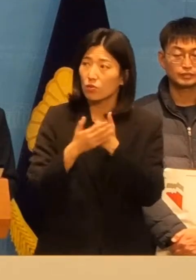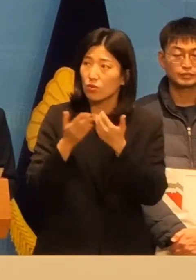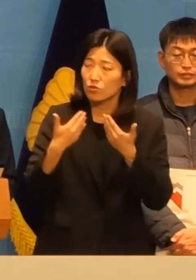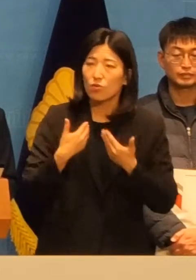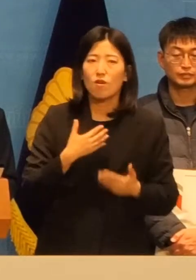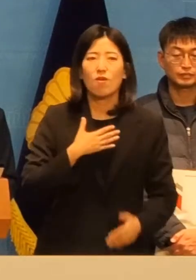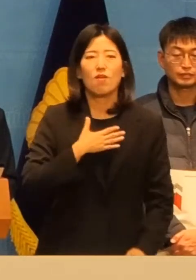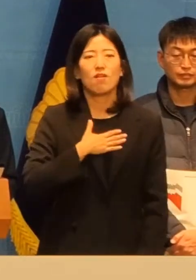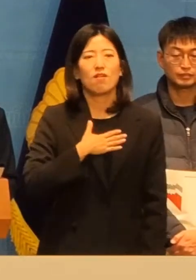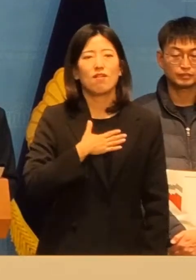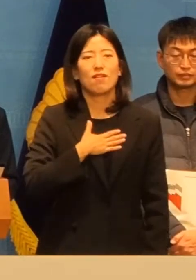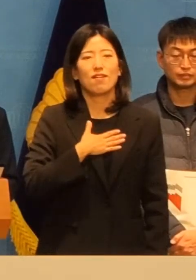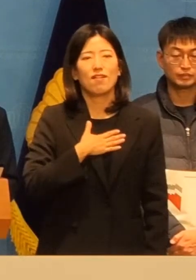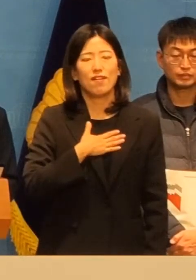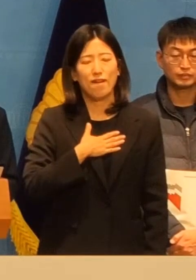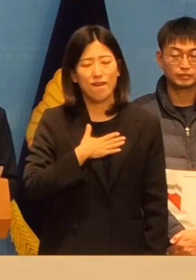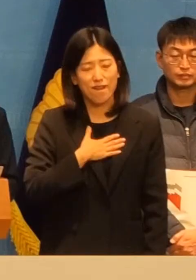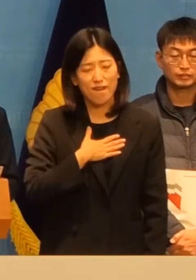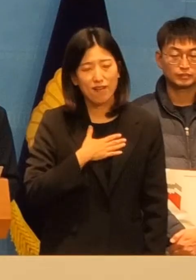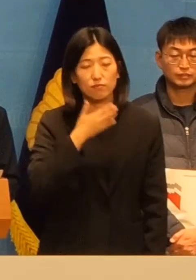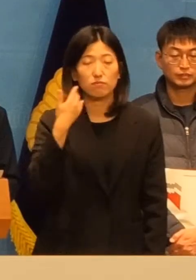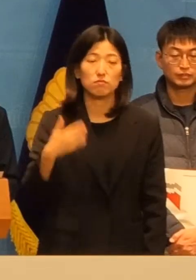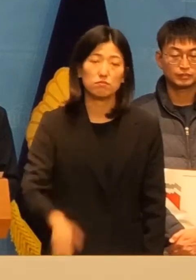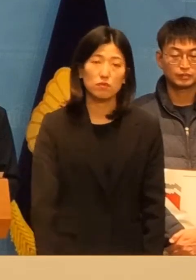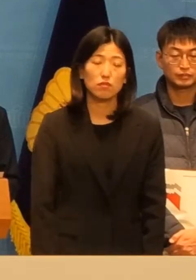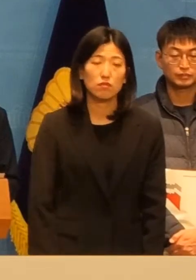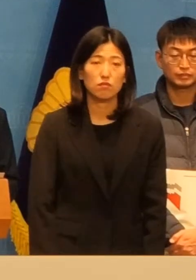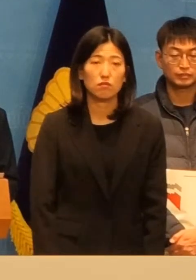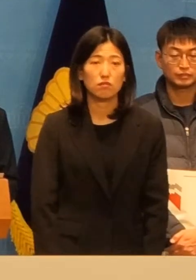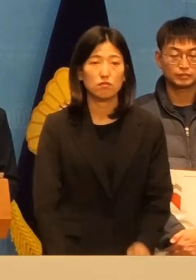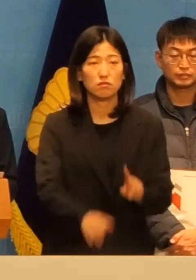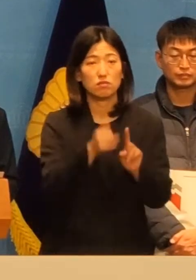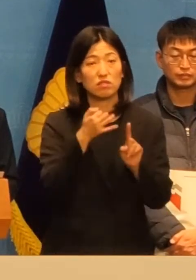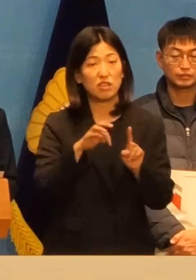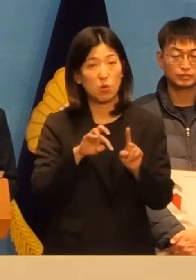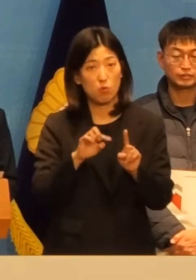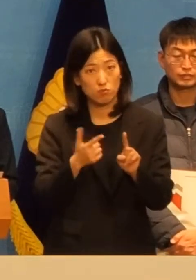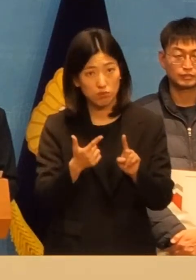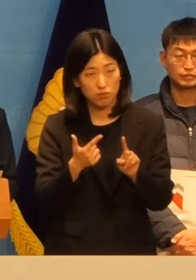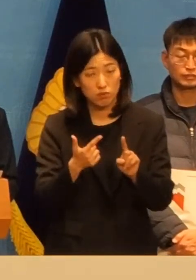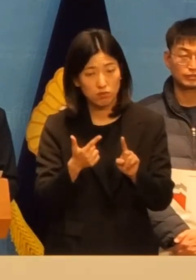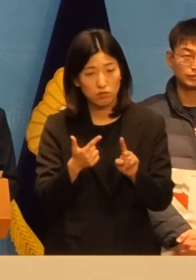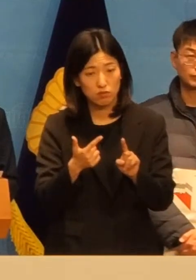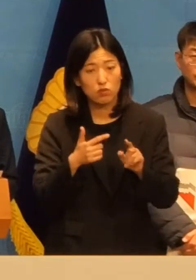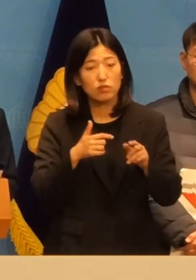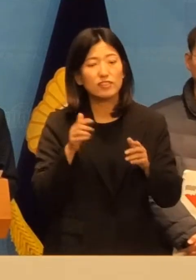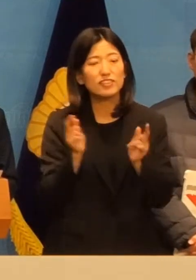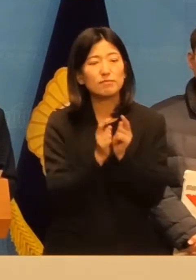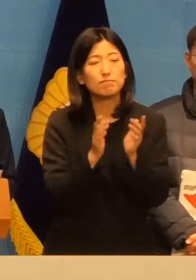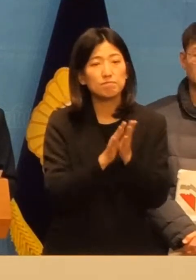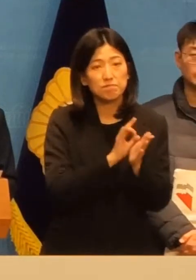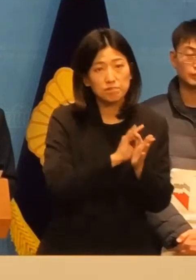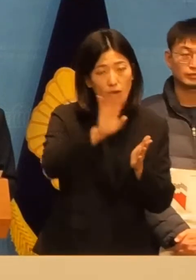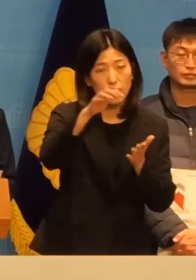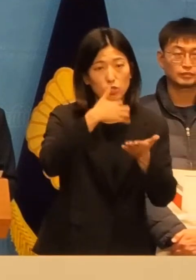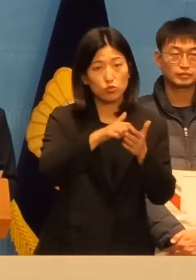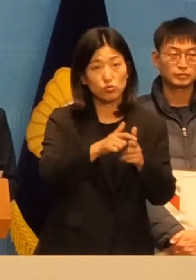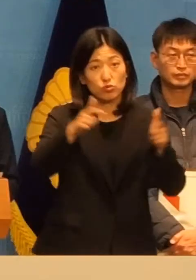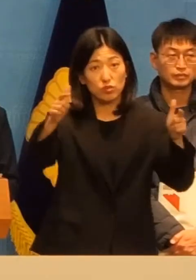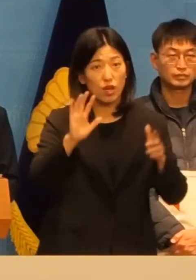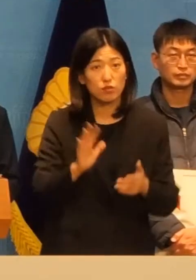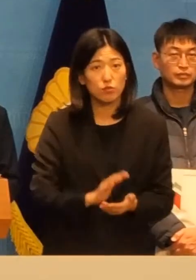생각했다. 그러나 1호선 직결 증차 지원 공약이 갑자기 셔틀 열차를